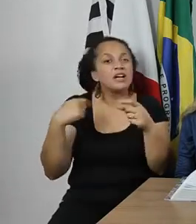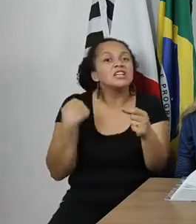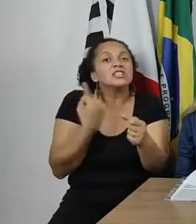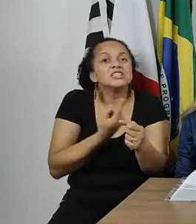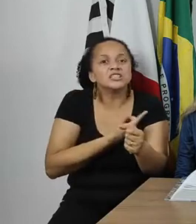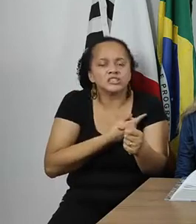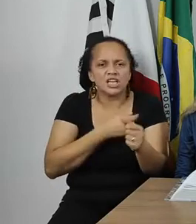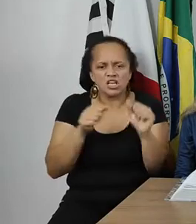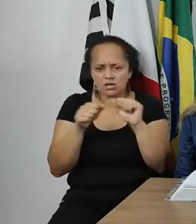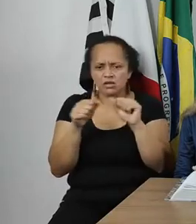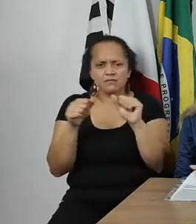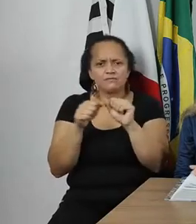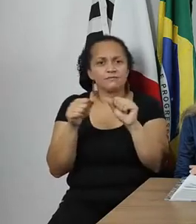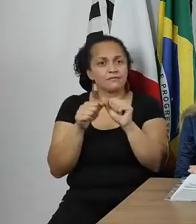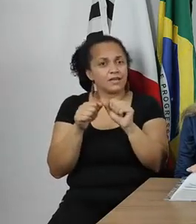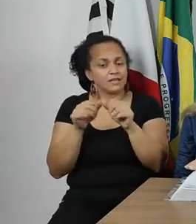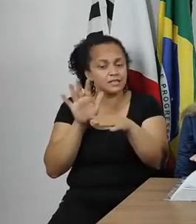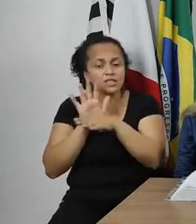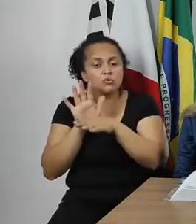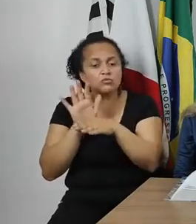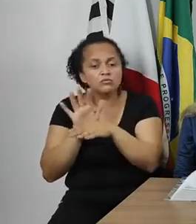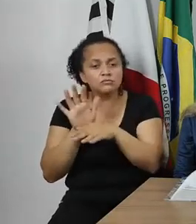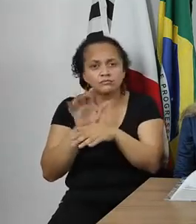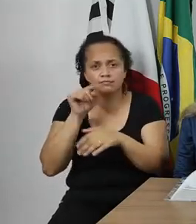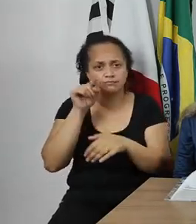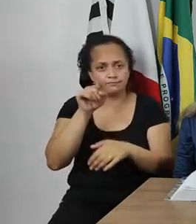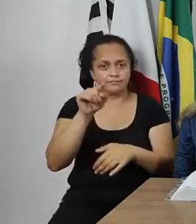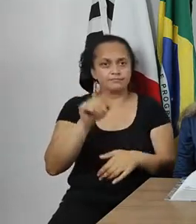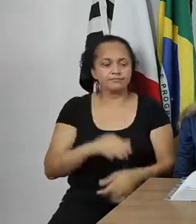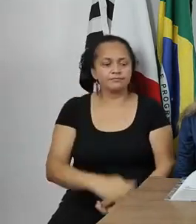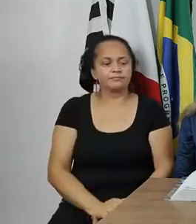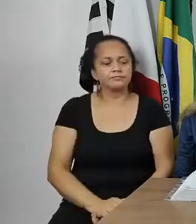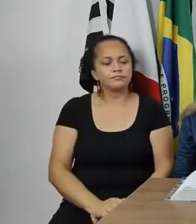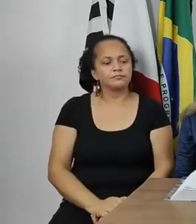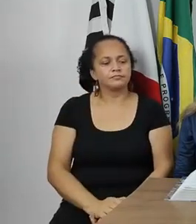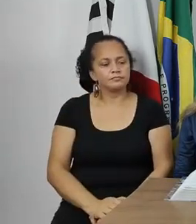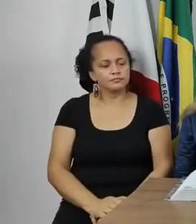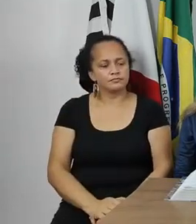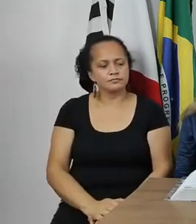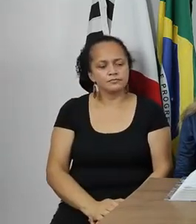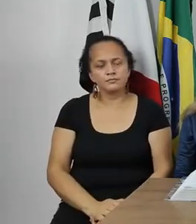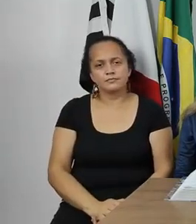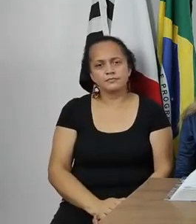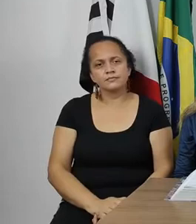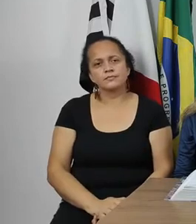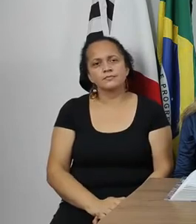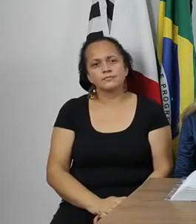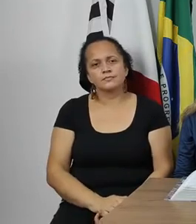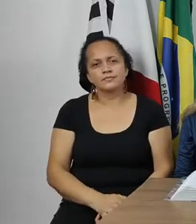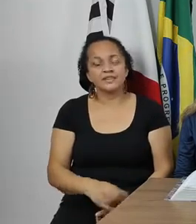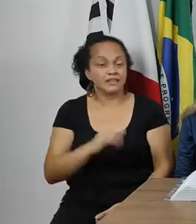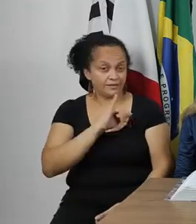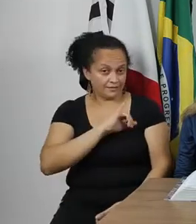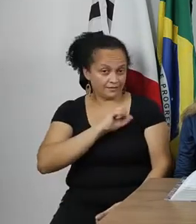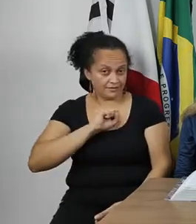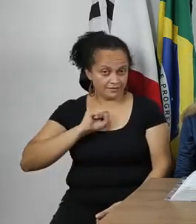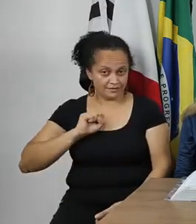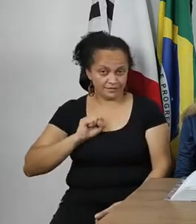nos defender. E a Bíblia, continuando o que o profeta Isaías em